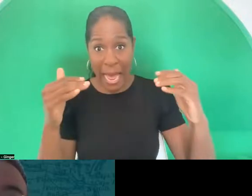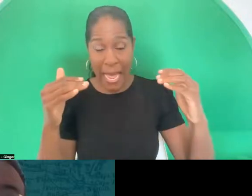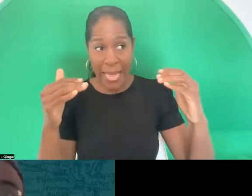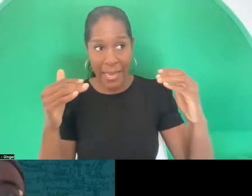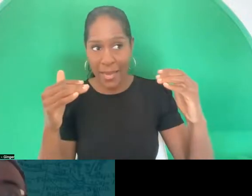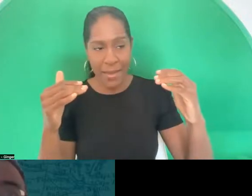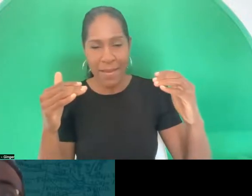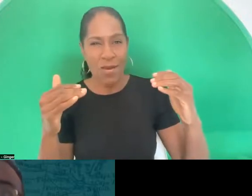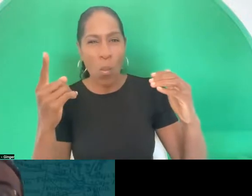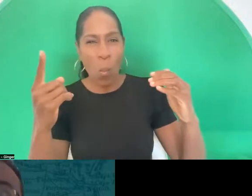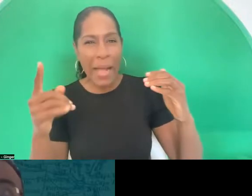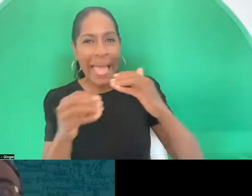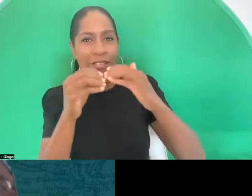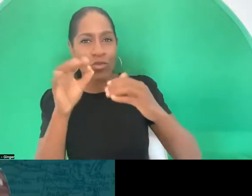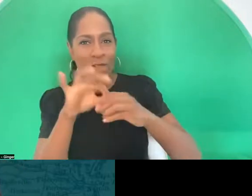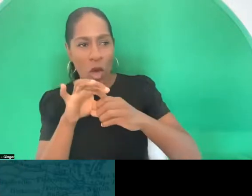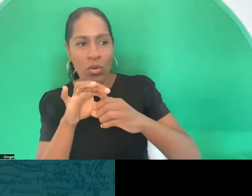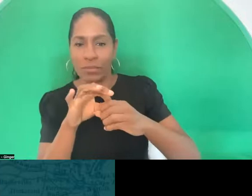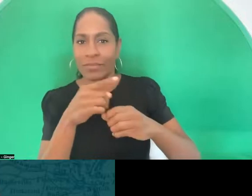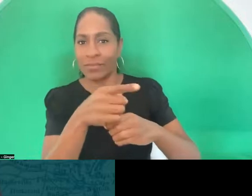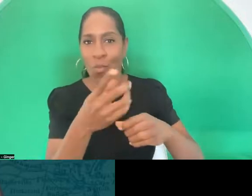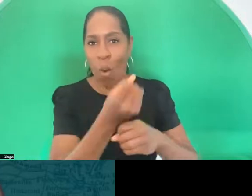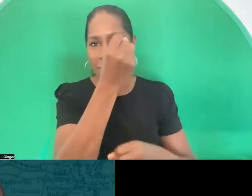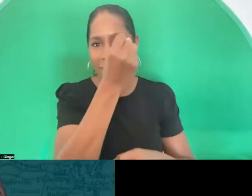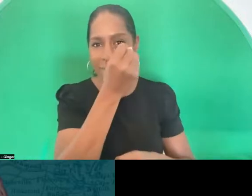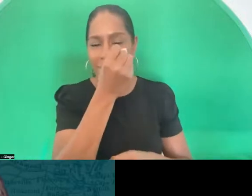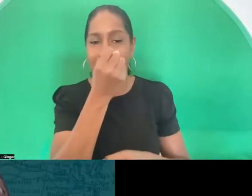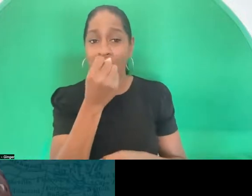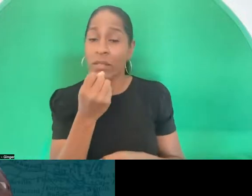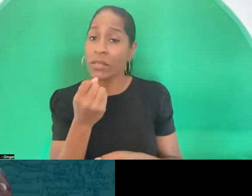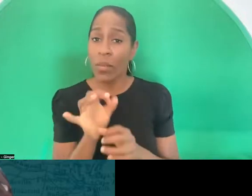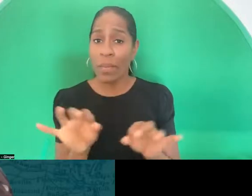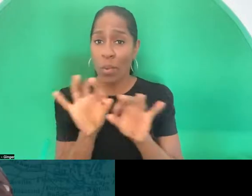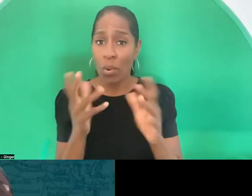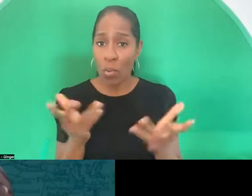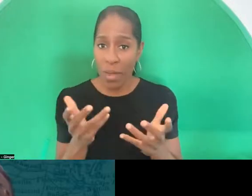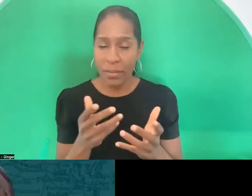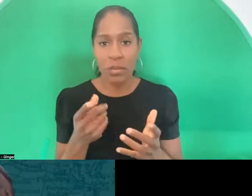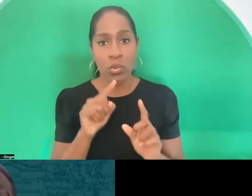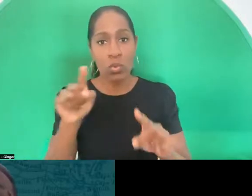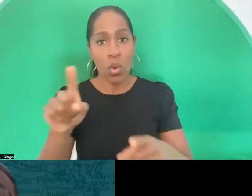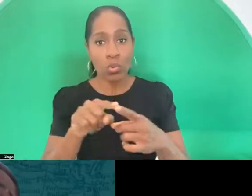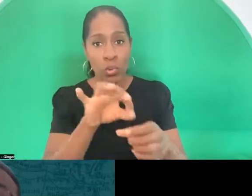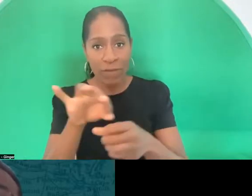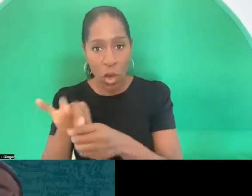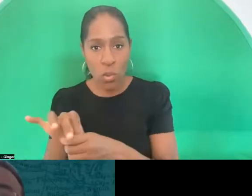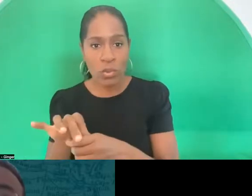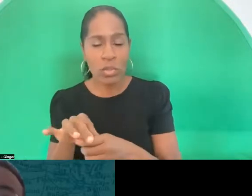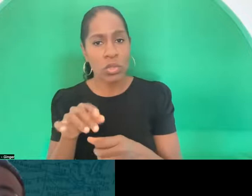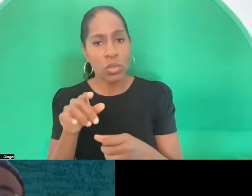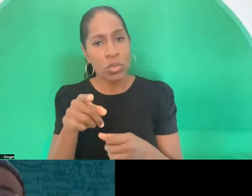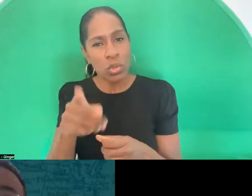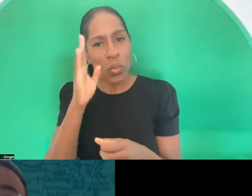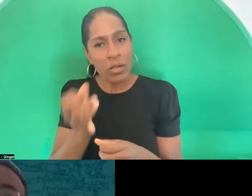resultado y llevo que tirar la moneda etcétera Pero lo importante que uno puede votar uno puede votar y